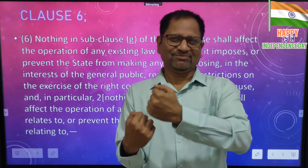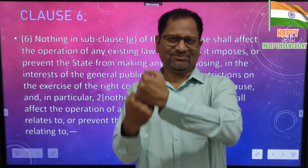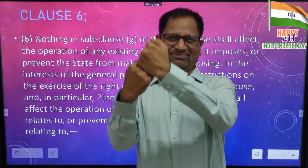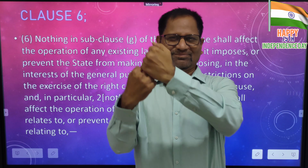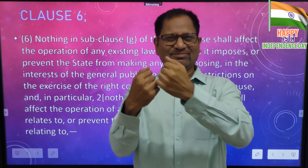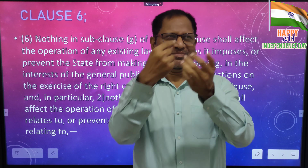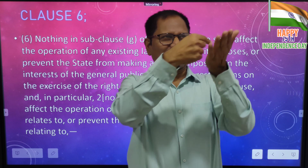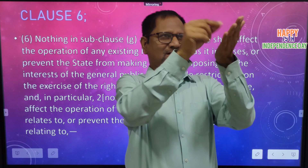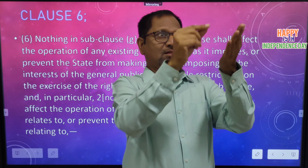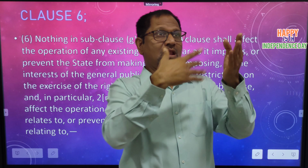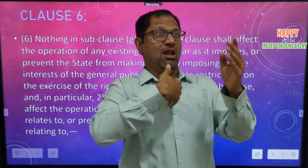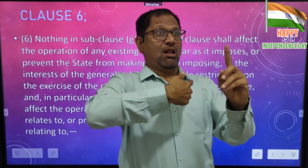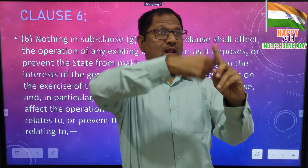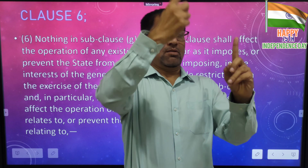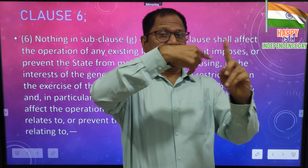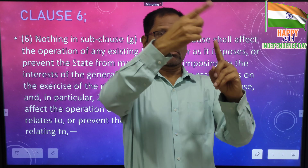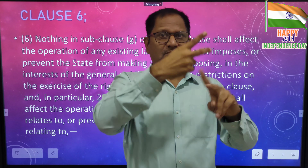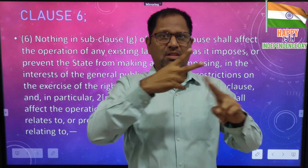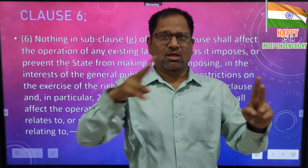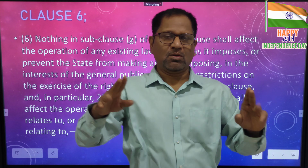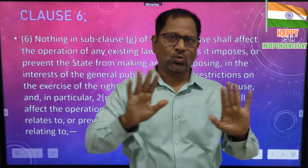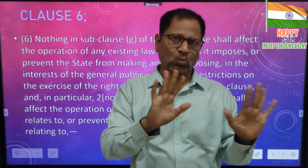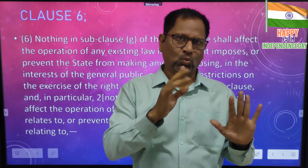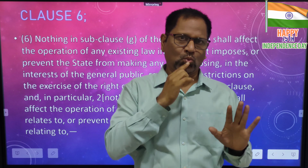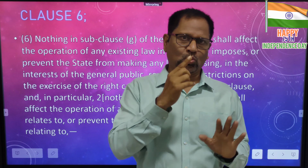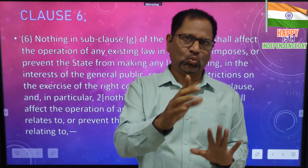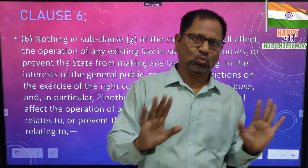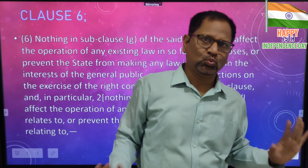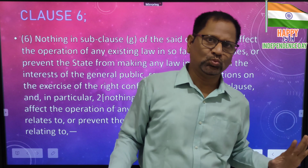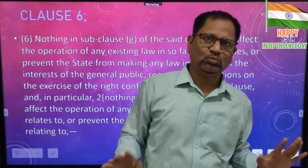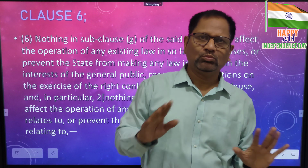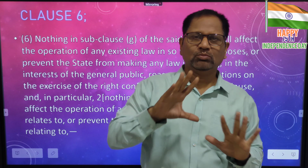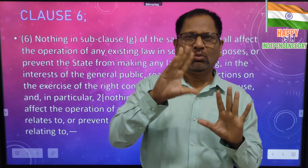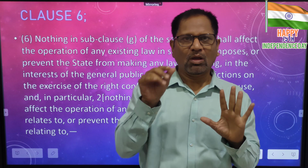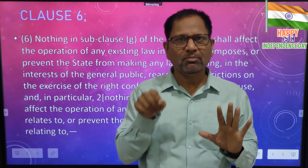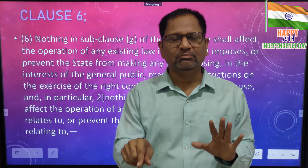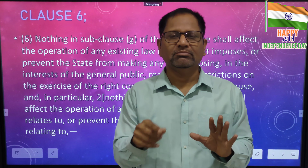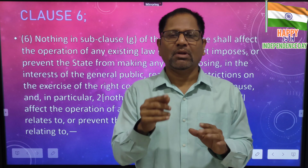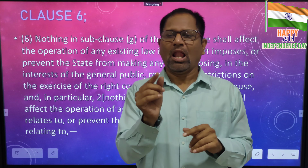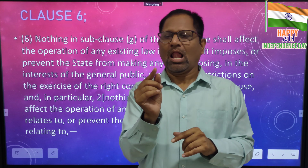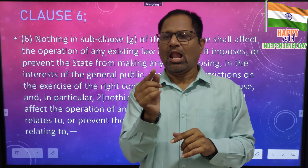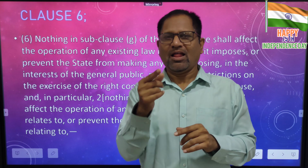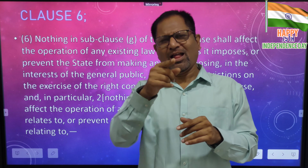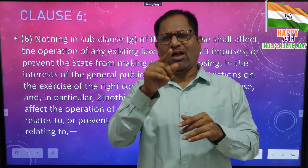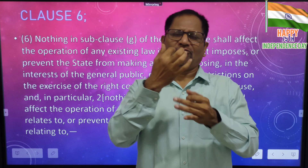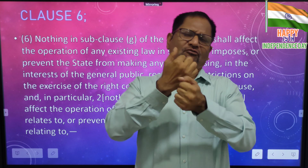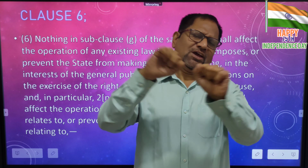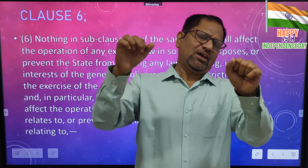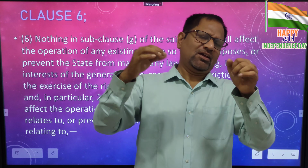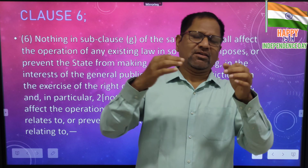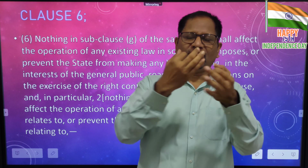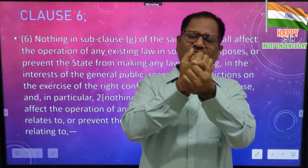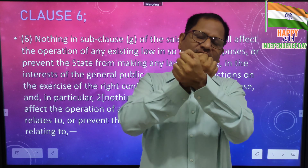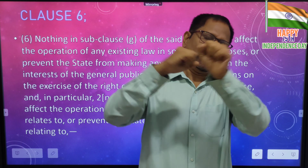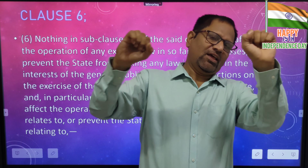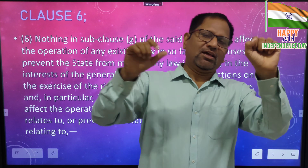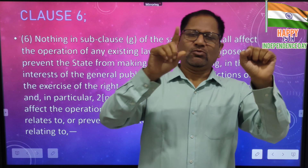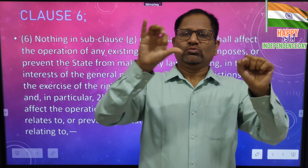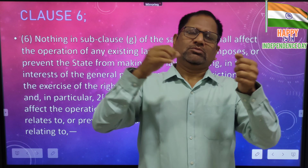के इंटरेस्ट के लिए और रीजनेबल रेस्ट्रिक्शंस लगाना ताकि अधिकारों का उपयोग